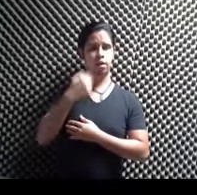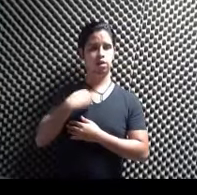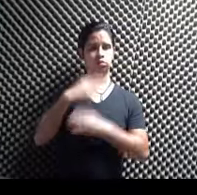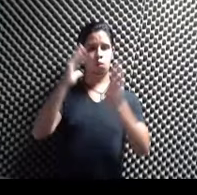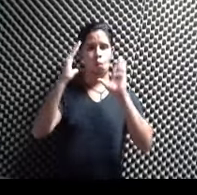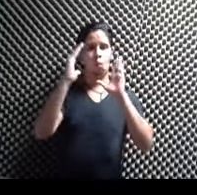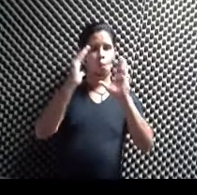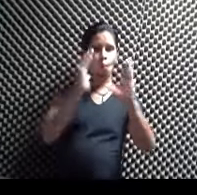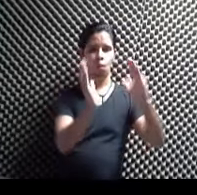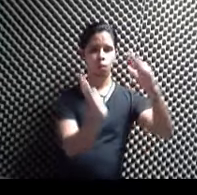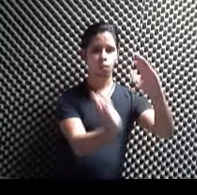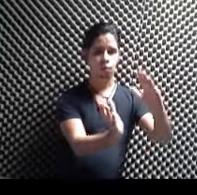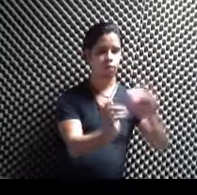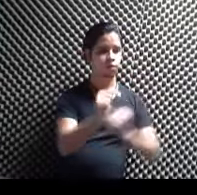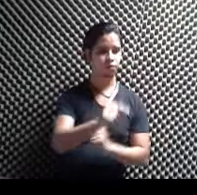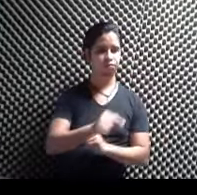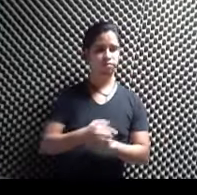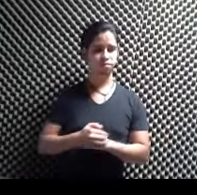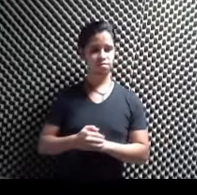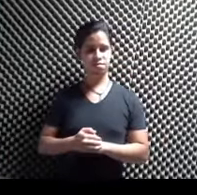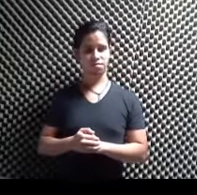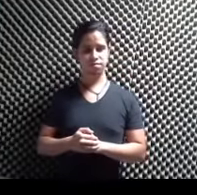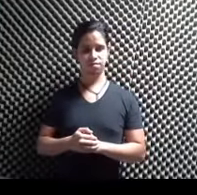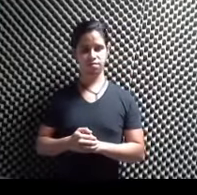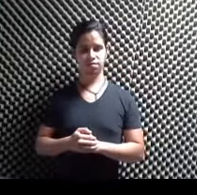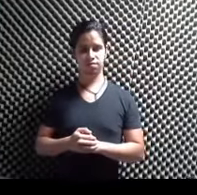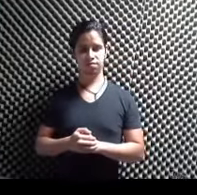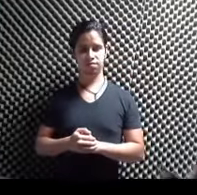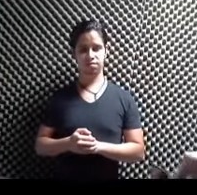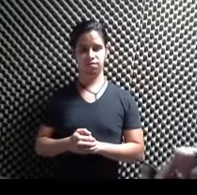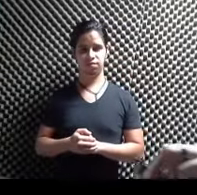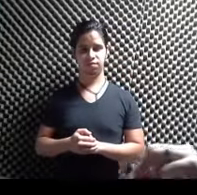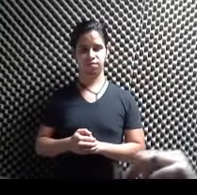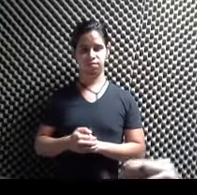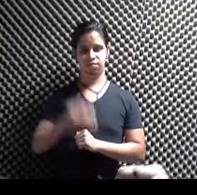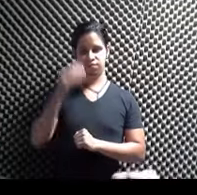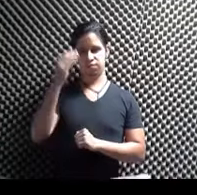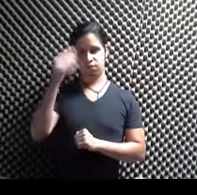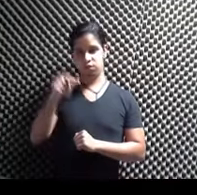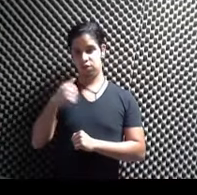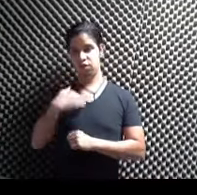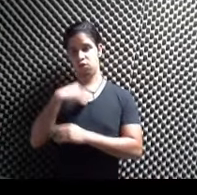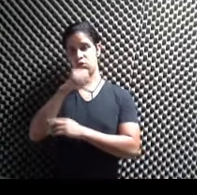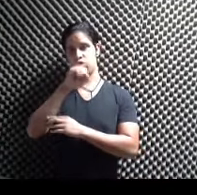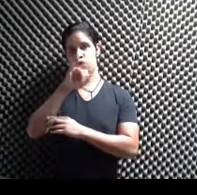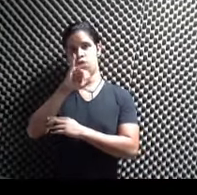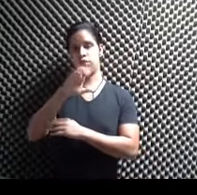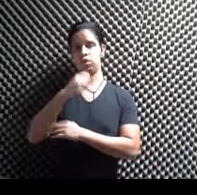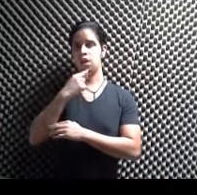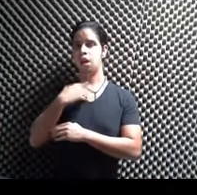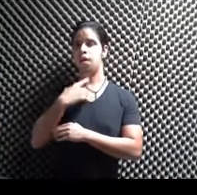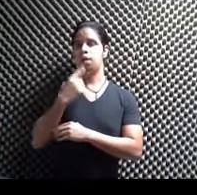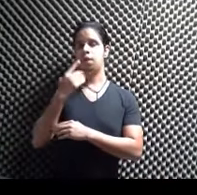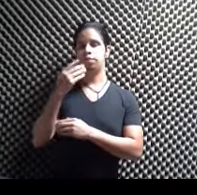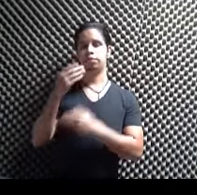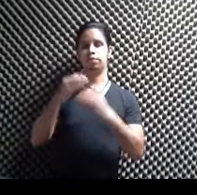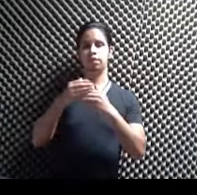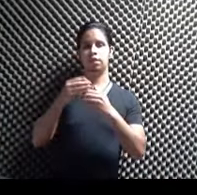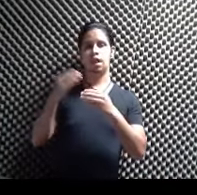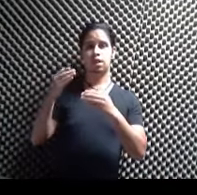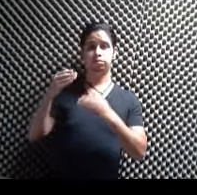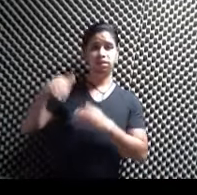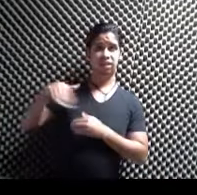artesanal. Okay. Allá va, Joselo, porque esto es Sofi a Rafael Hernández, hasta siempre mi jibarito. Uh-huh. Y